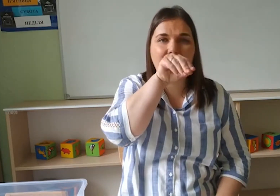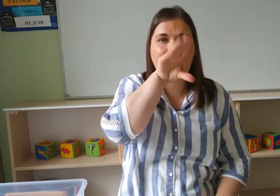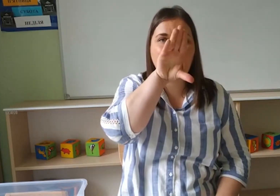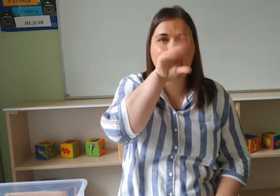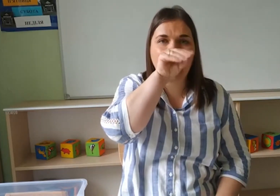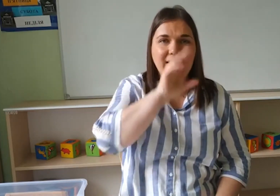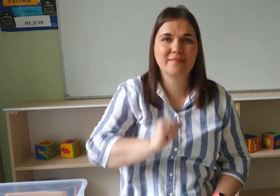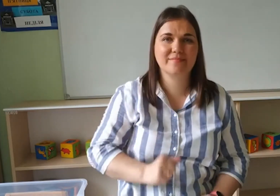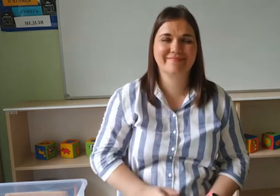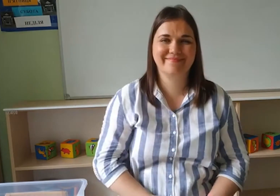Как-как-как-как-как.